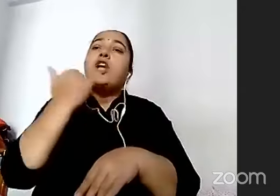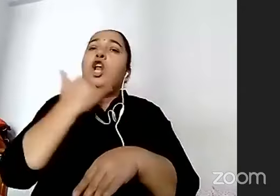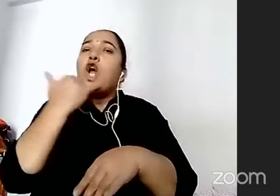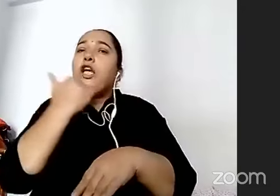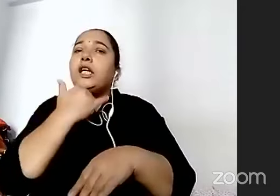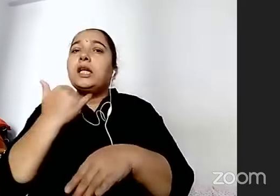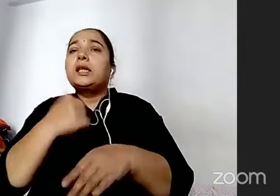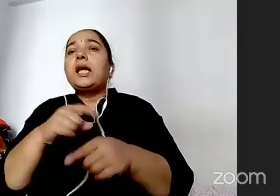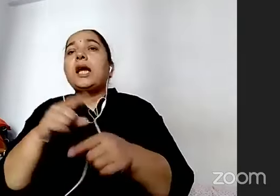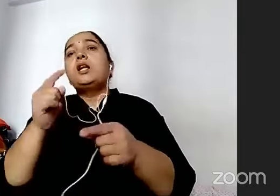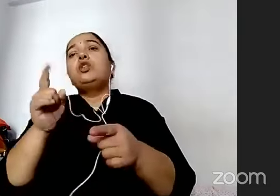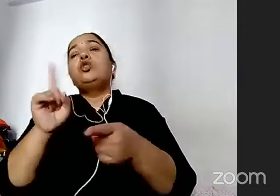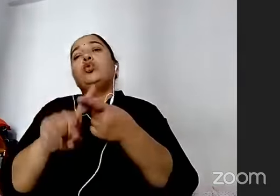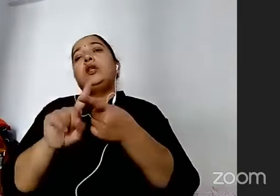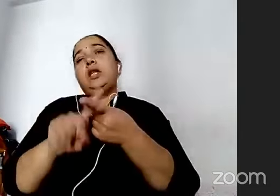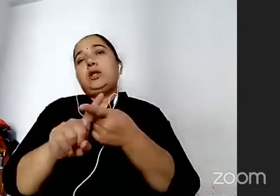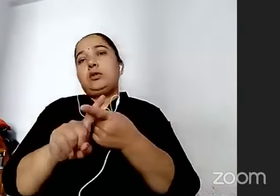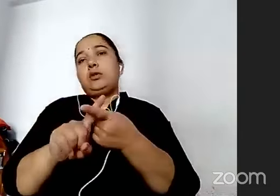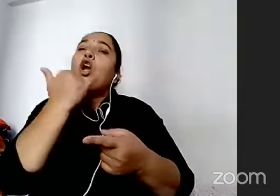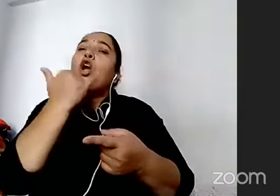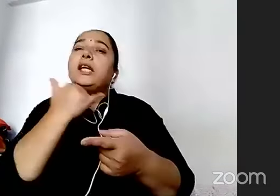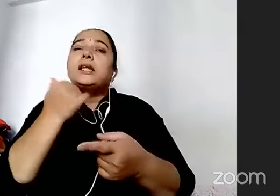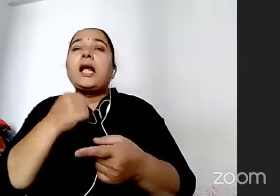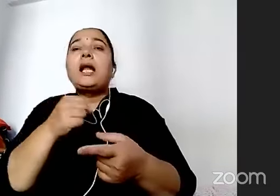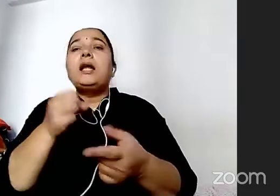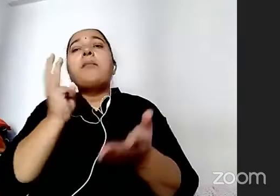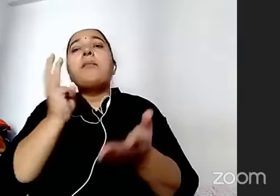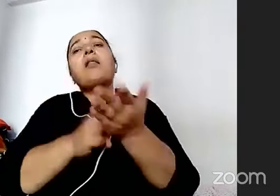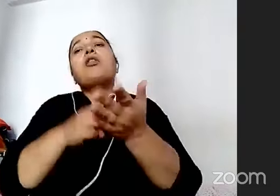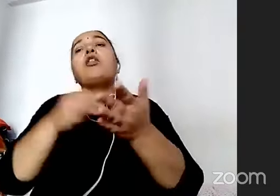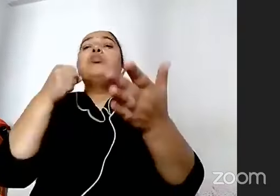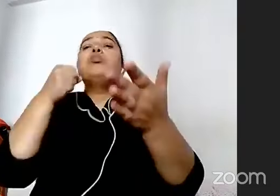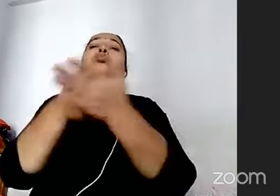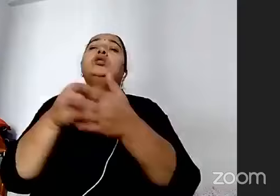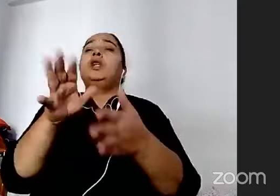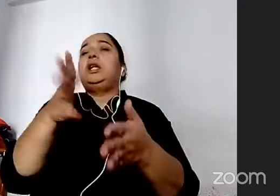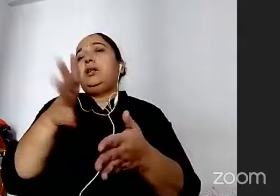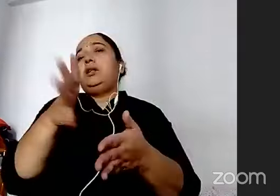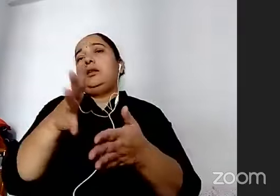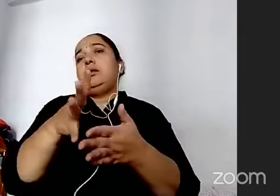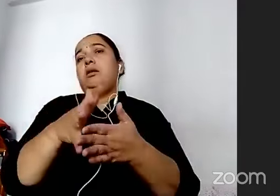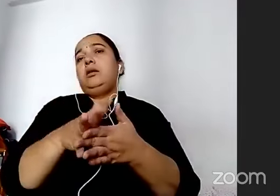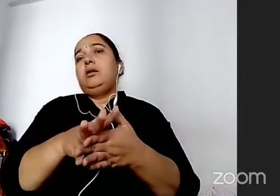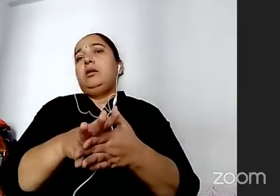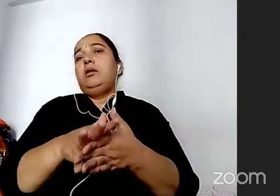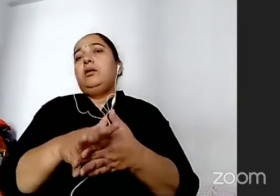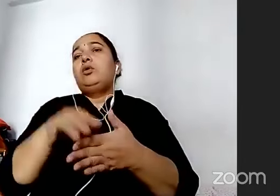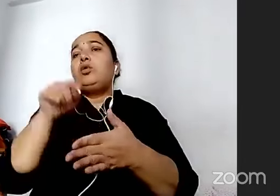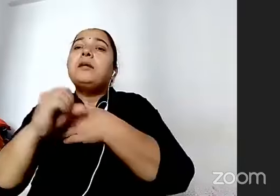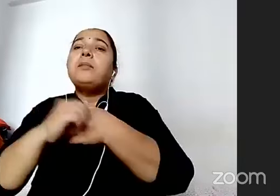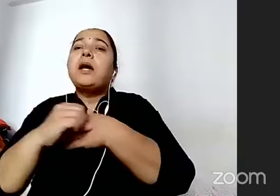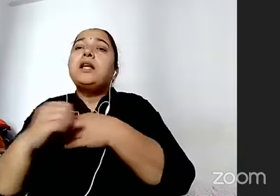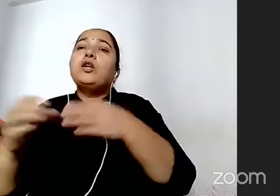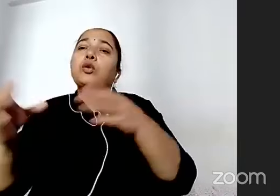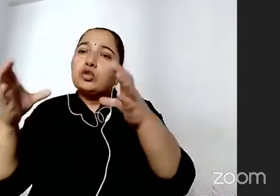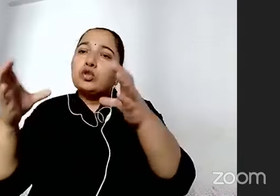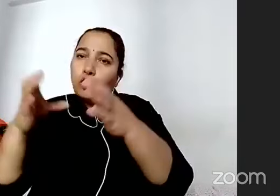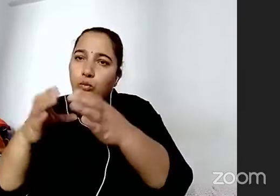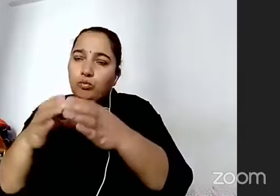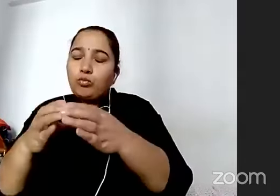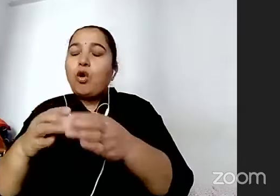हुँदैन, यदि चाहिँ हामी सबैभन्दा चाहिँ बढी मार्जिनलाइज ग्रुप कोही पनि नछुटुन् भने अहिले एसडिजीको कुराहरूले तपाईँहरूले